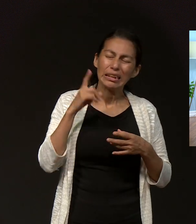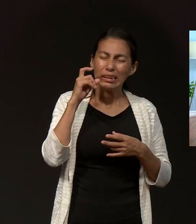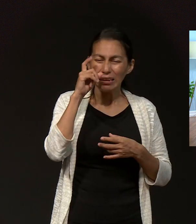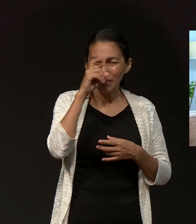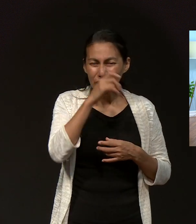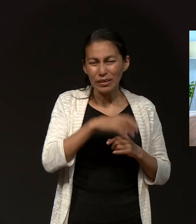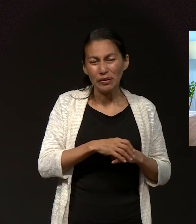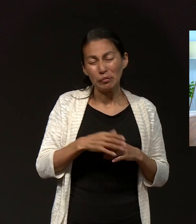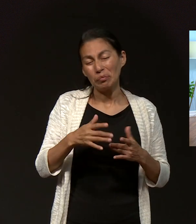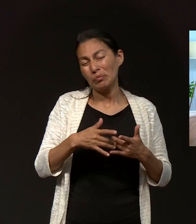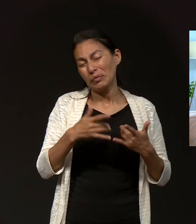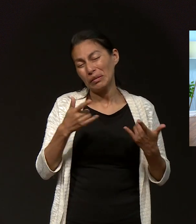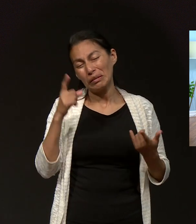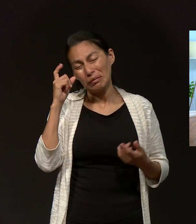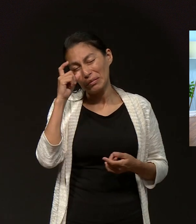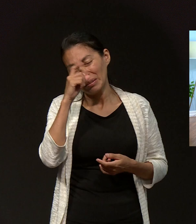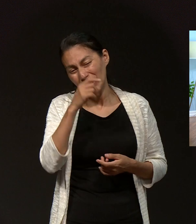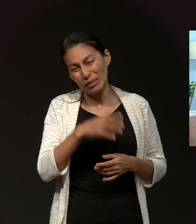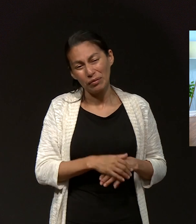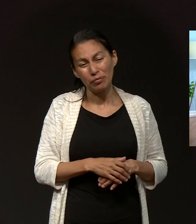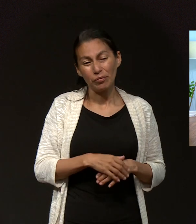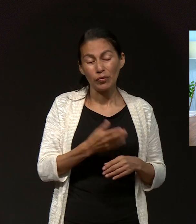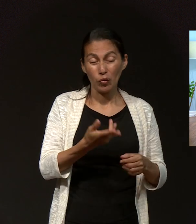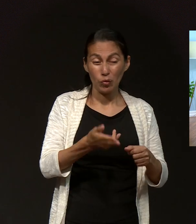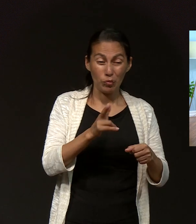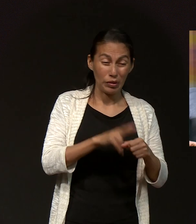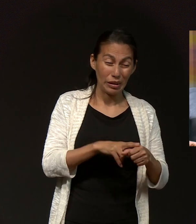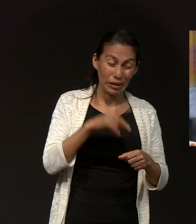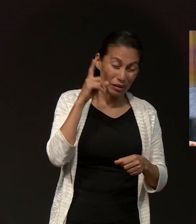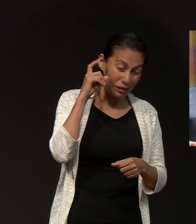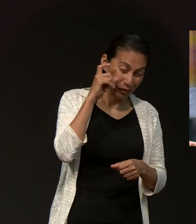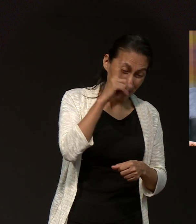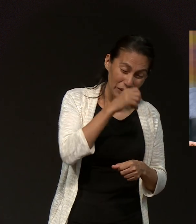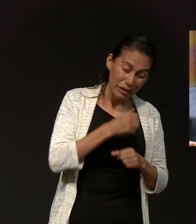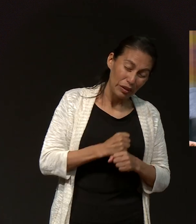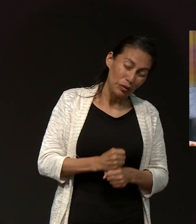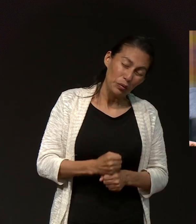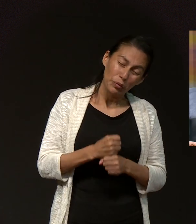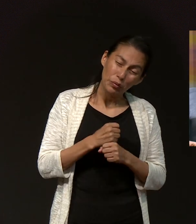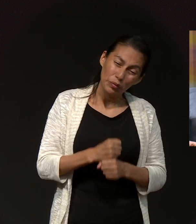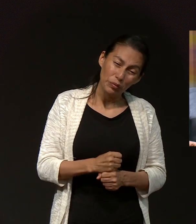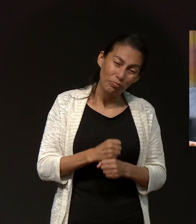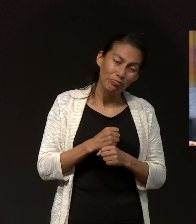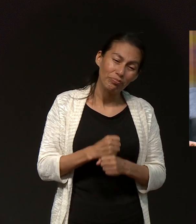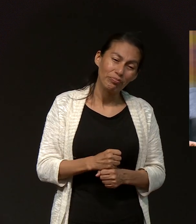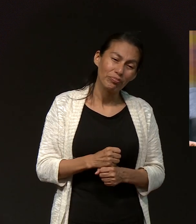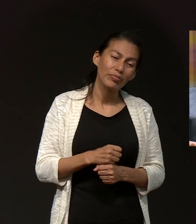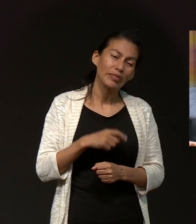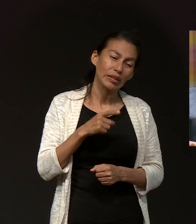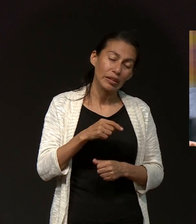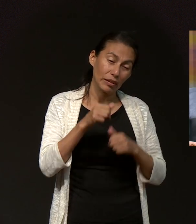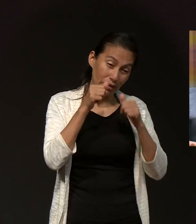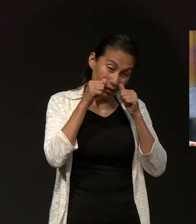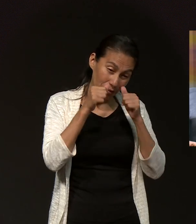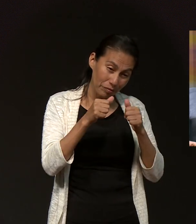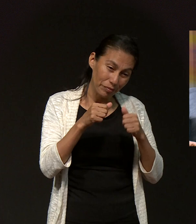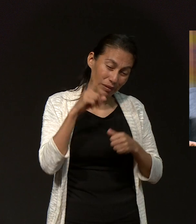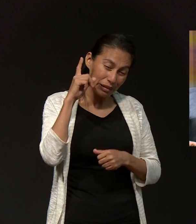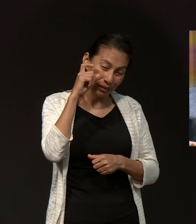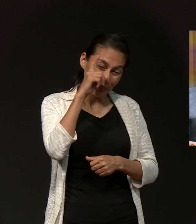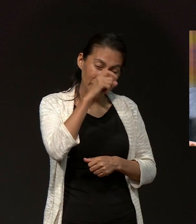La historia fue desafortunadamente muy larga, la hospitalización de él fue muy, muy larga en